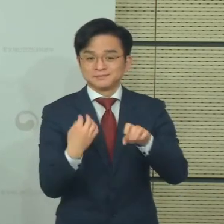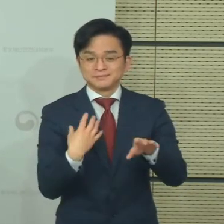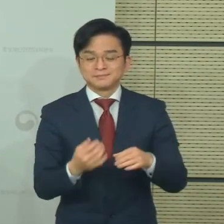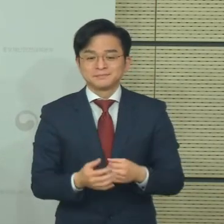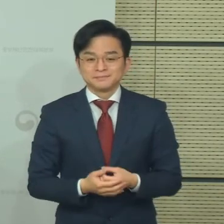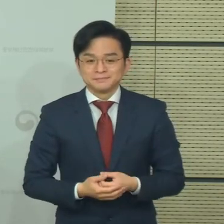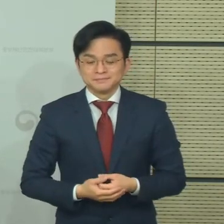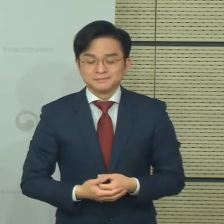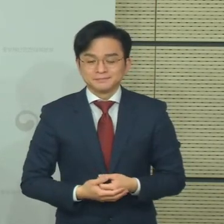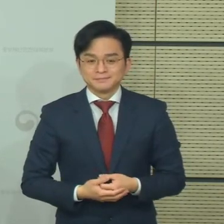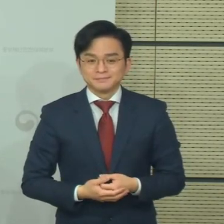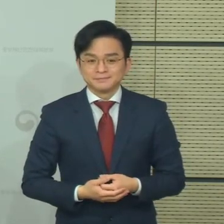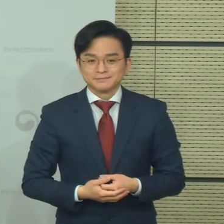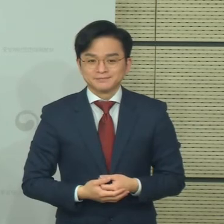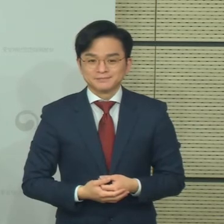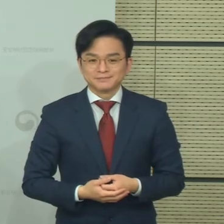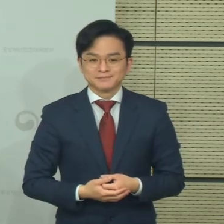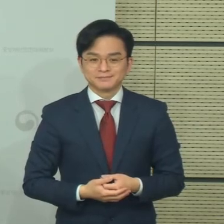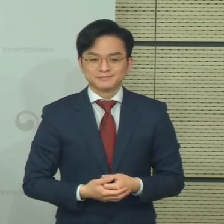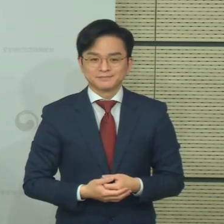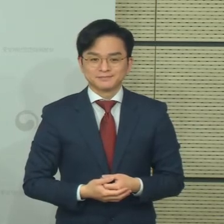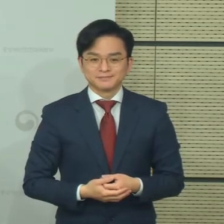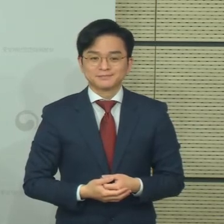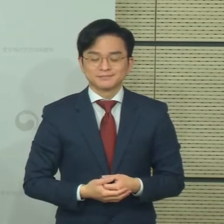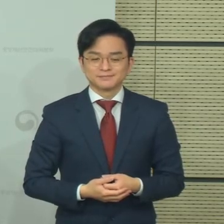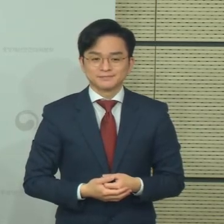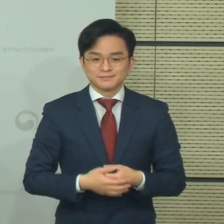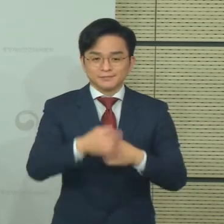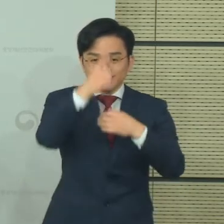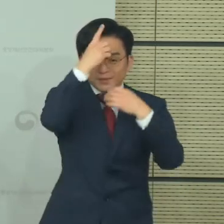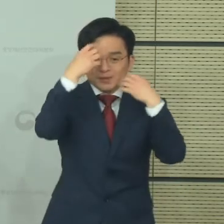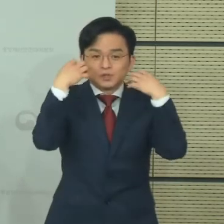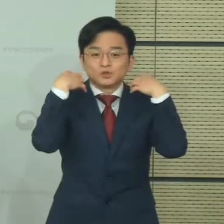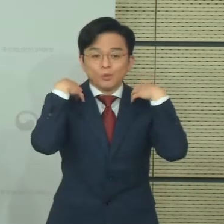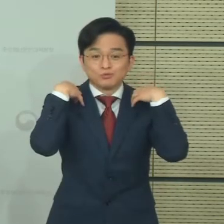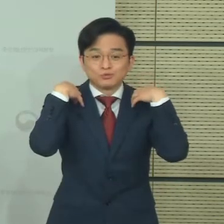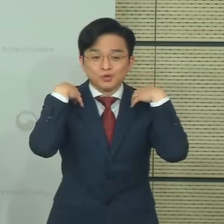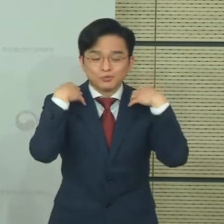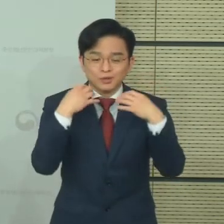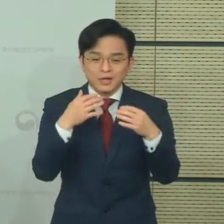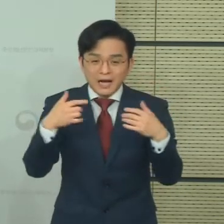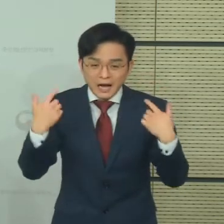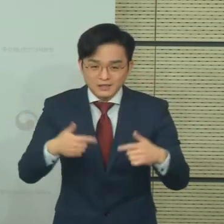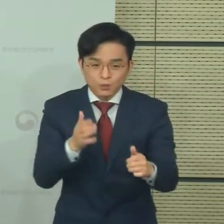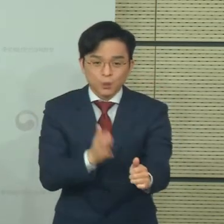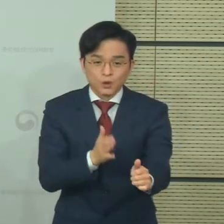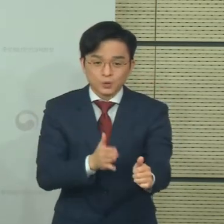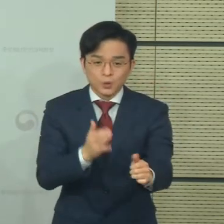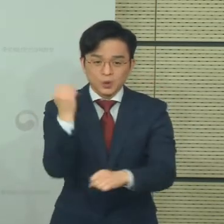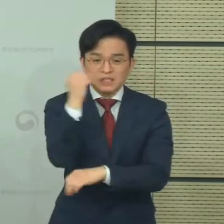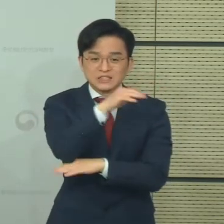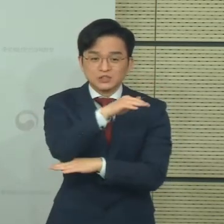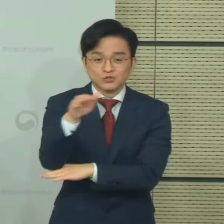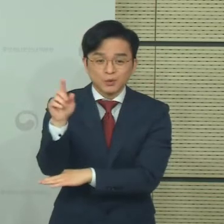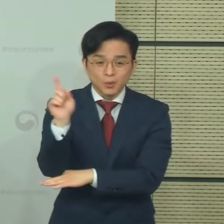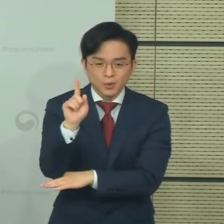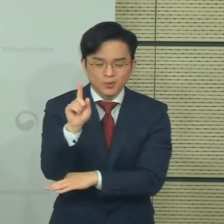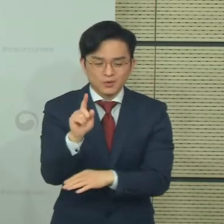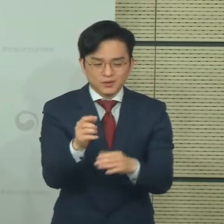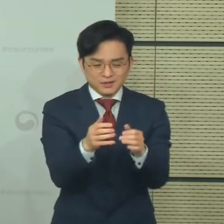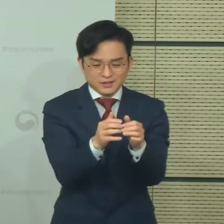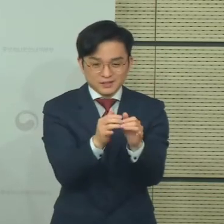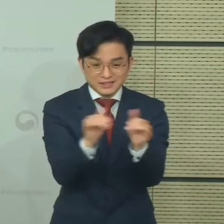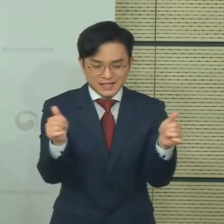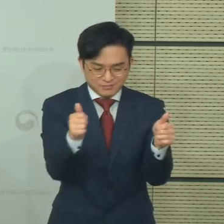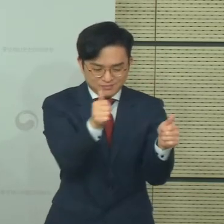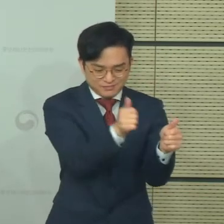사실은 저희가 이제 권고를 드린 것은 2미터 이상의 어떤 거리를 두게 되면 비교적 이제 안전하다라는